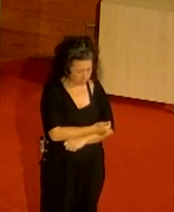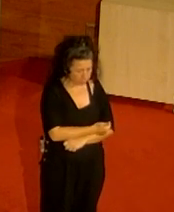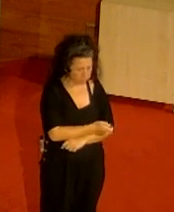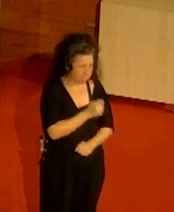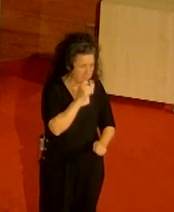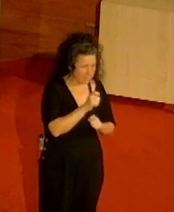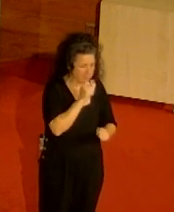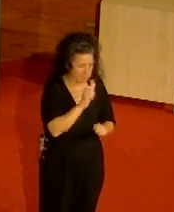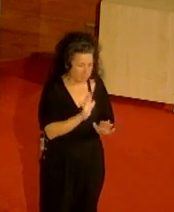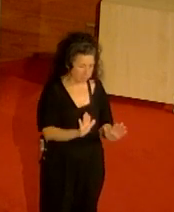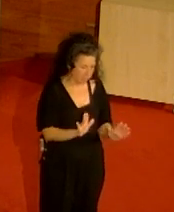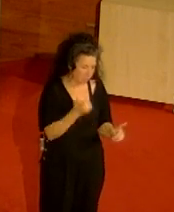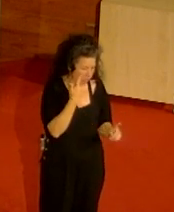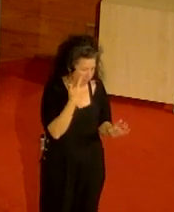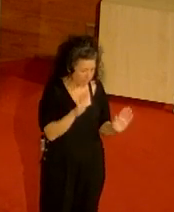ver,